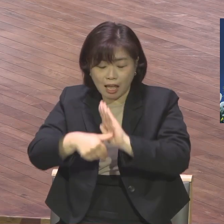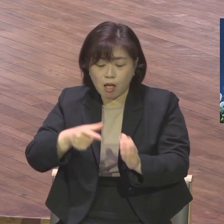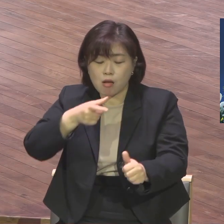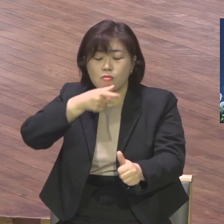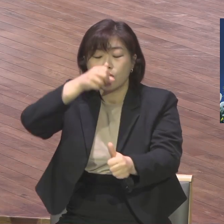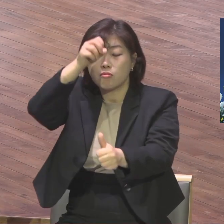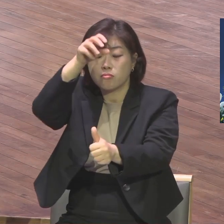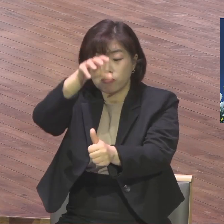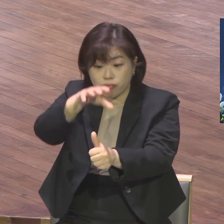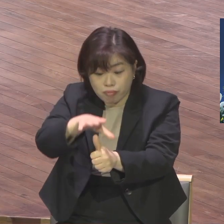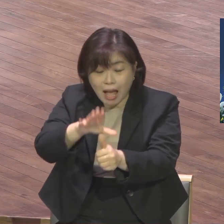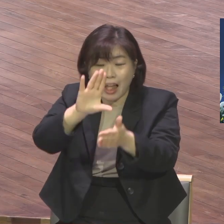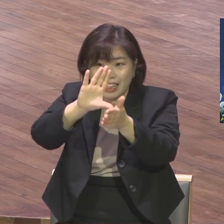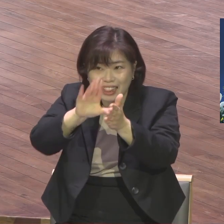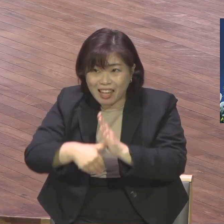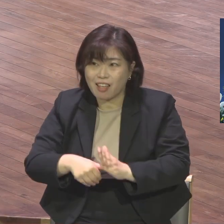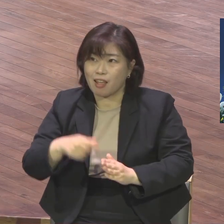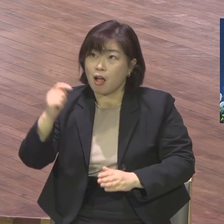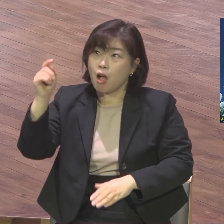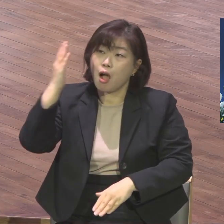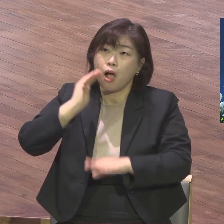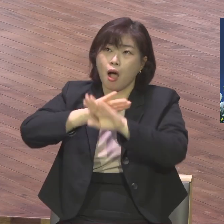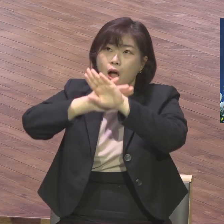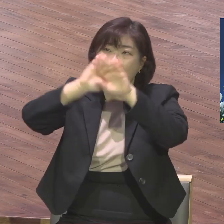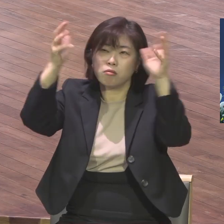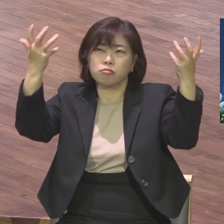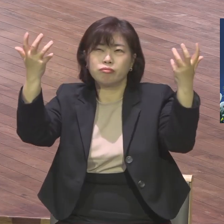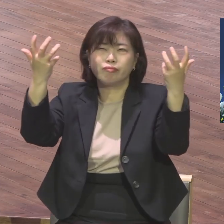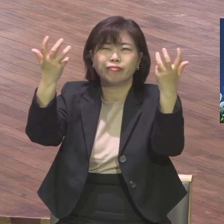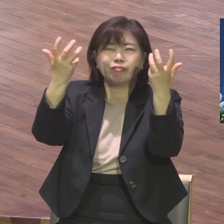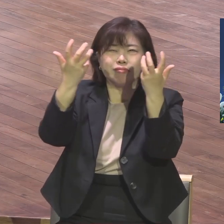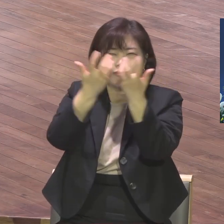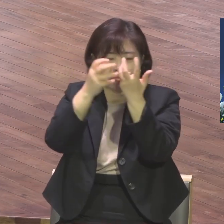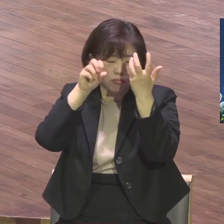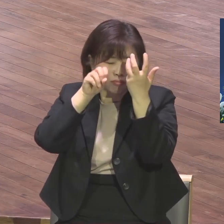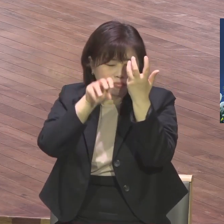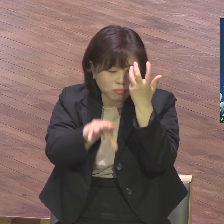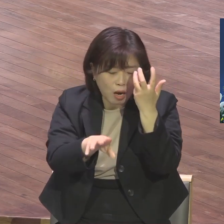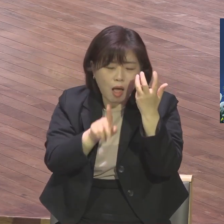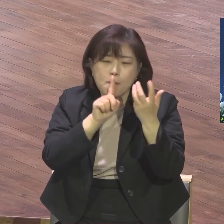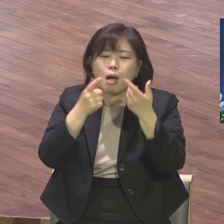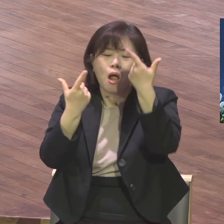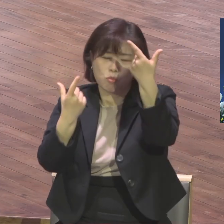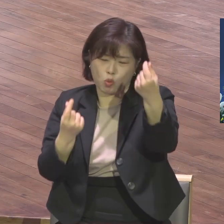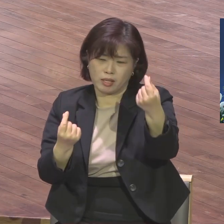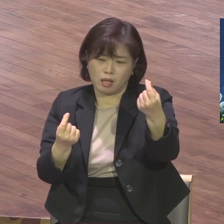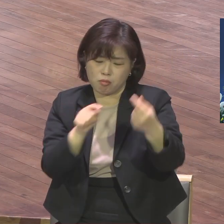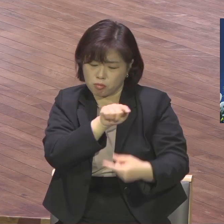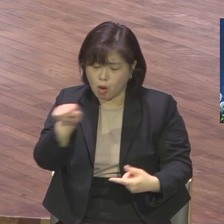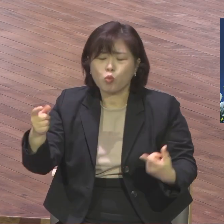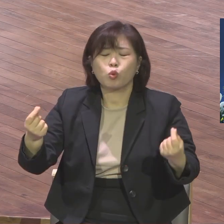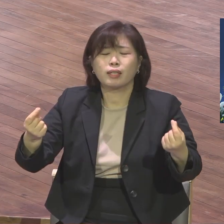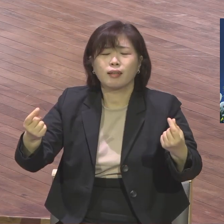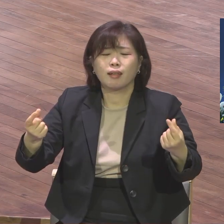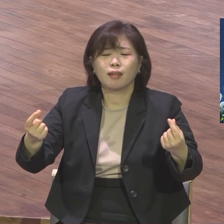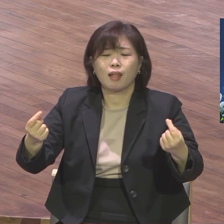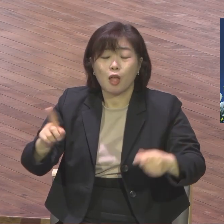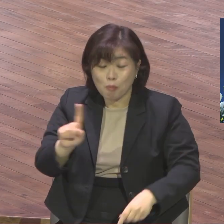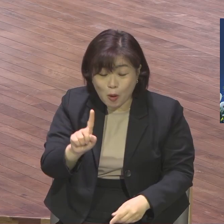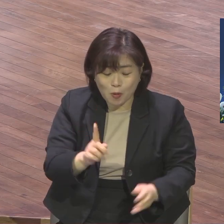이것은 바로 예수님이 인류를 구원하러 오실 메시아 그리스도이심을 확인시켜 주신 것이다.